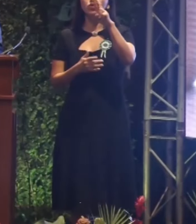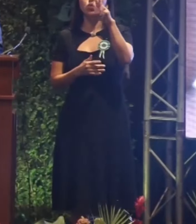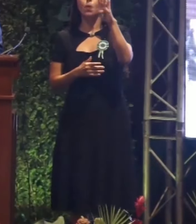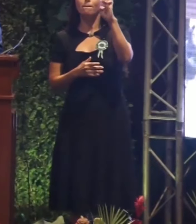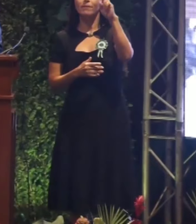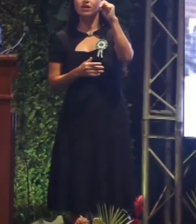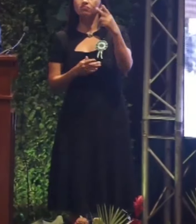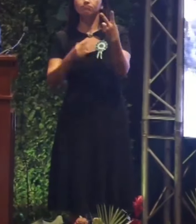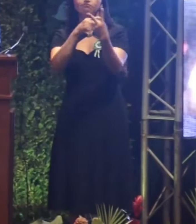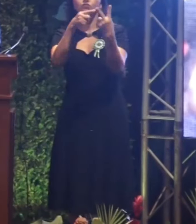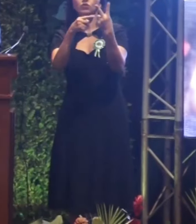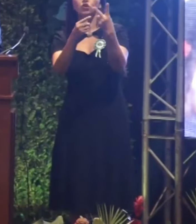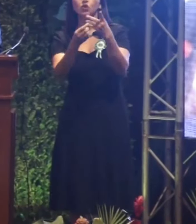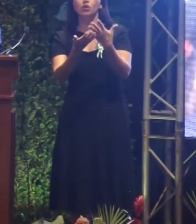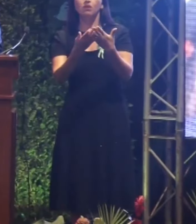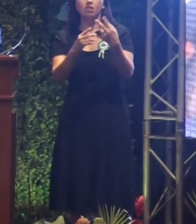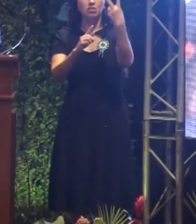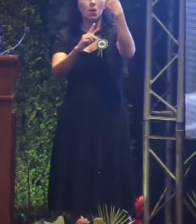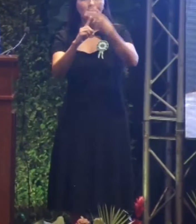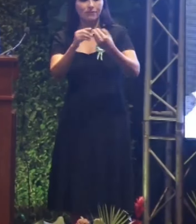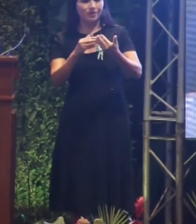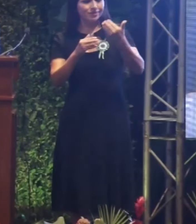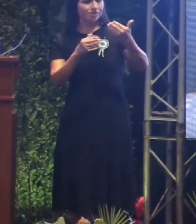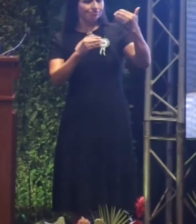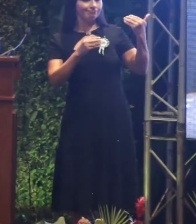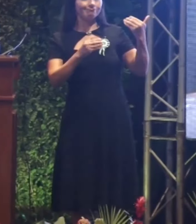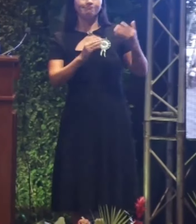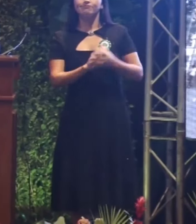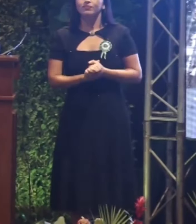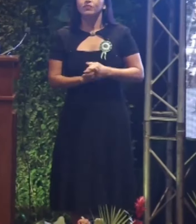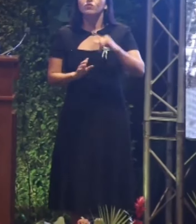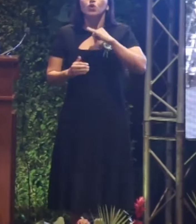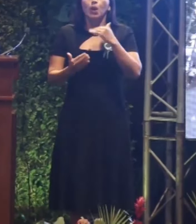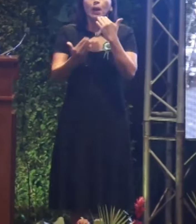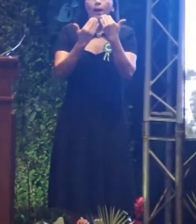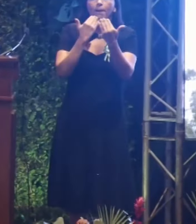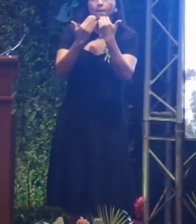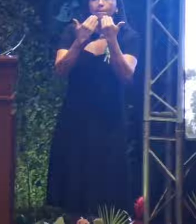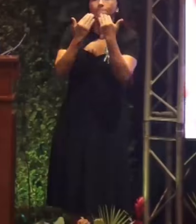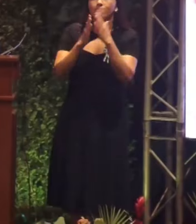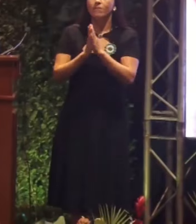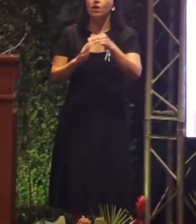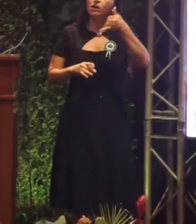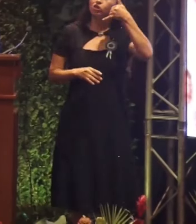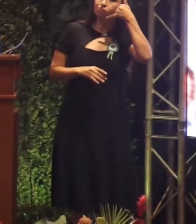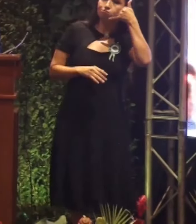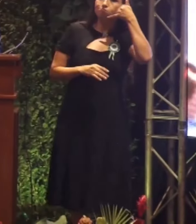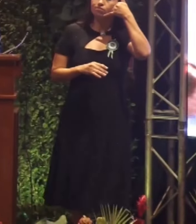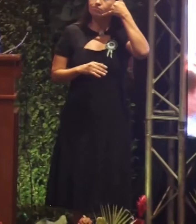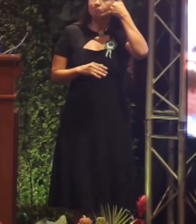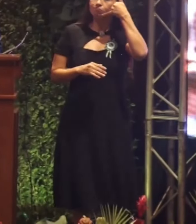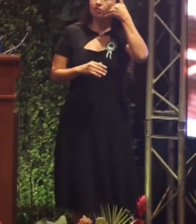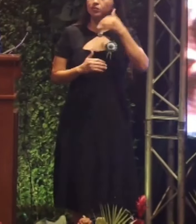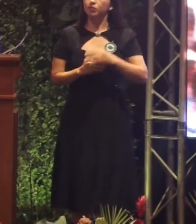con quien hace 2 meses atrás tuve una conversación telefónica,